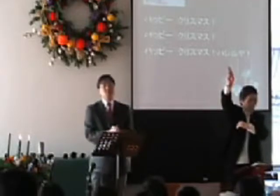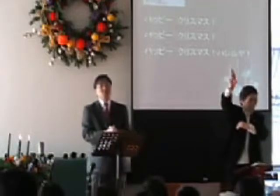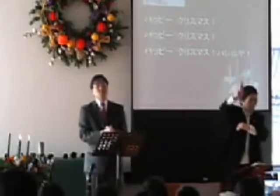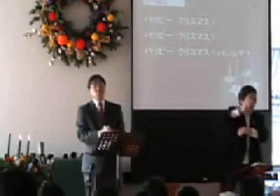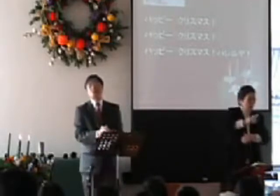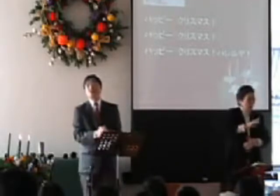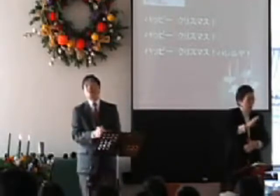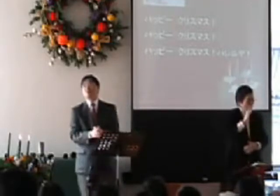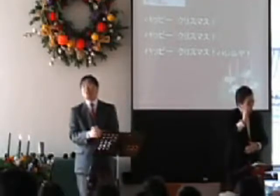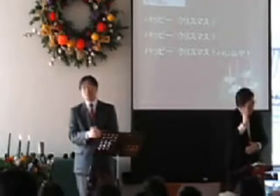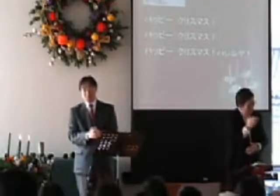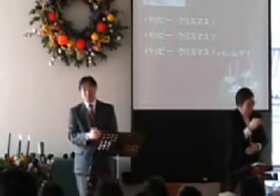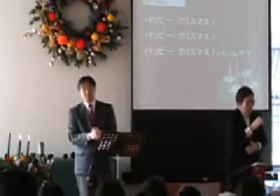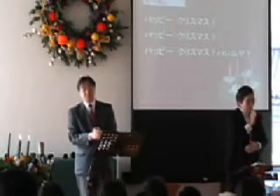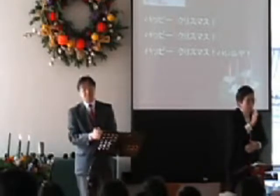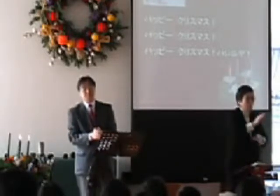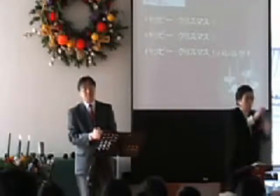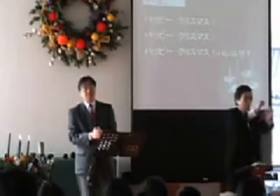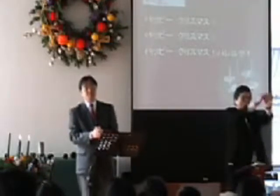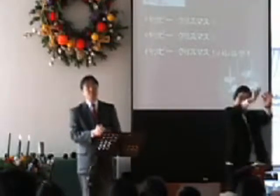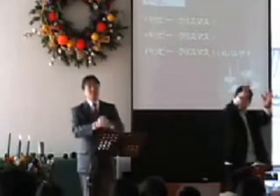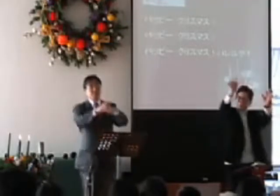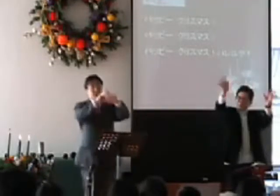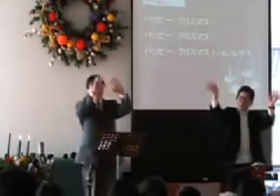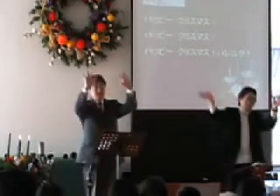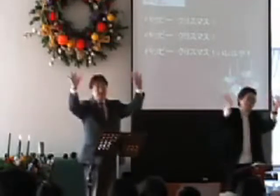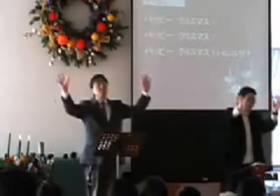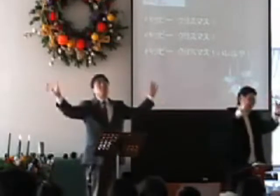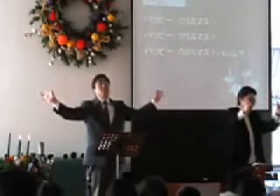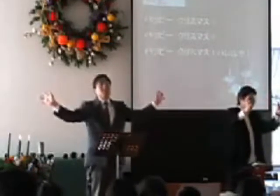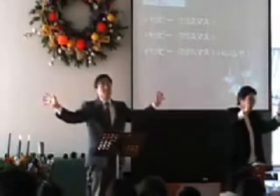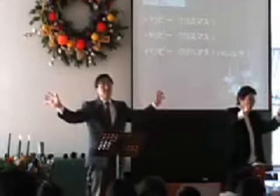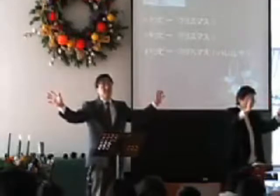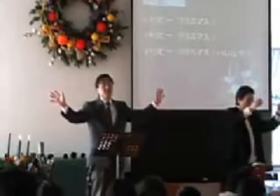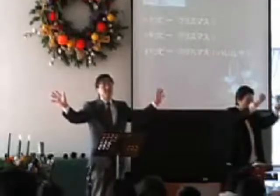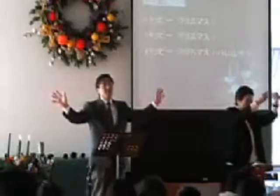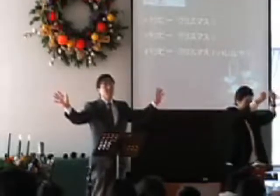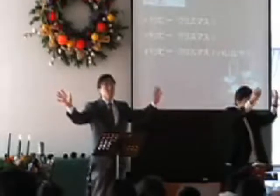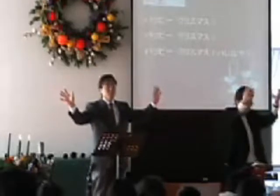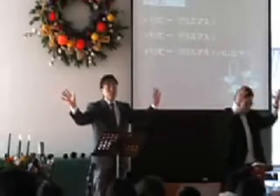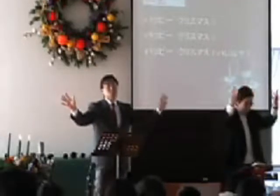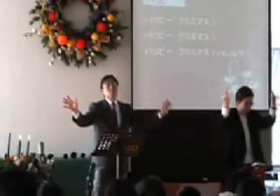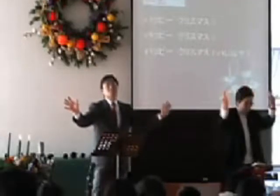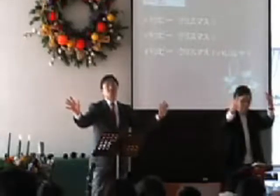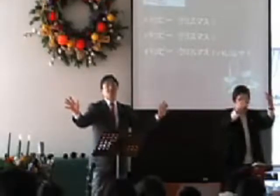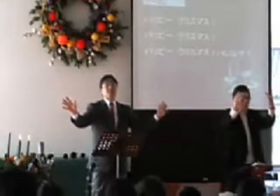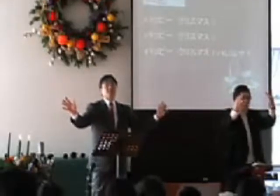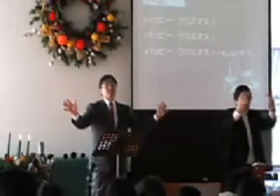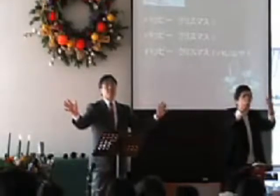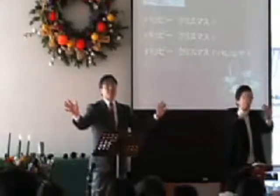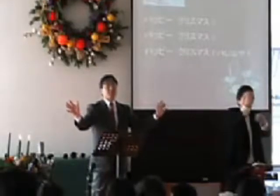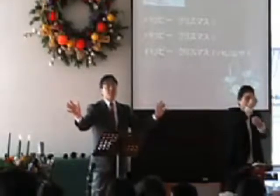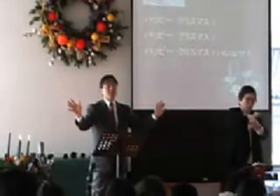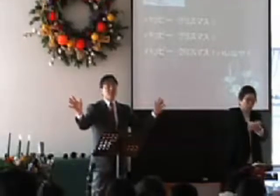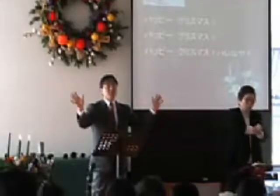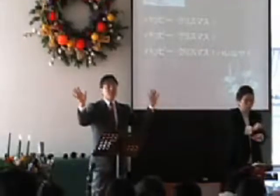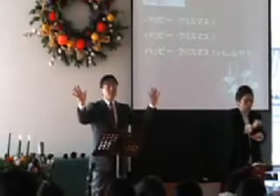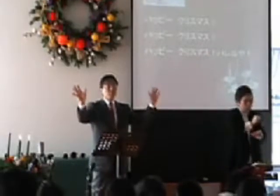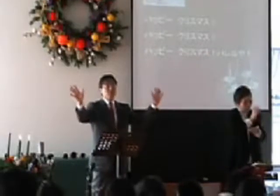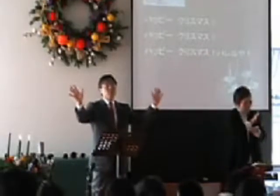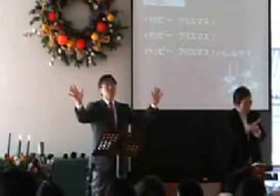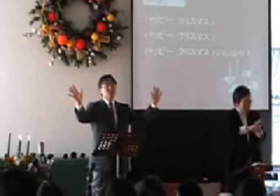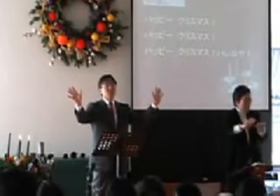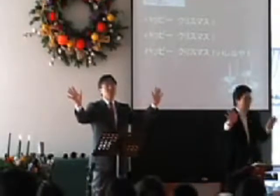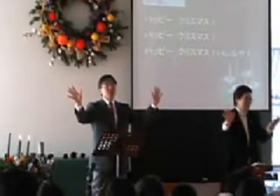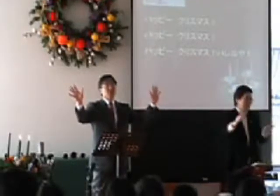砂漠に行くとですね、もう本当にすごいです。もう、僕も砂漠で星を見たことがありますけれども、